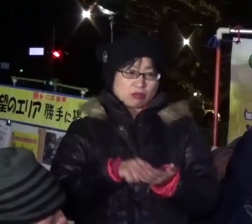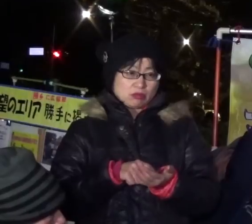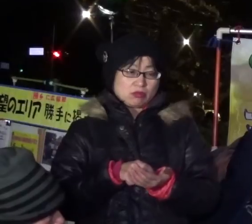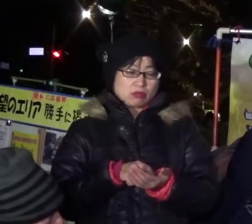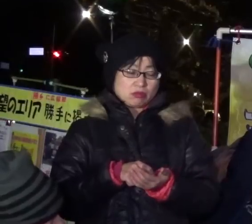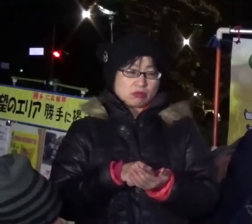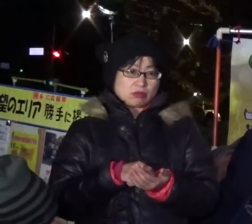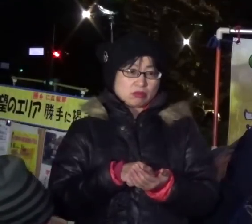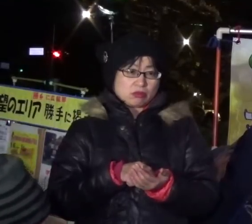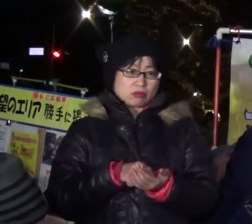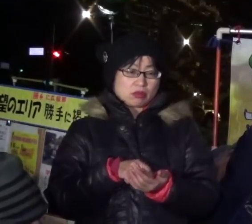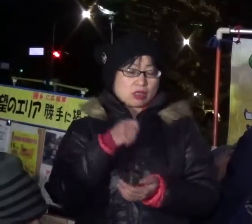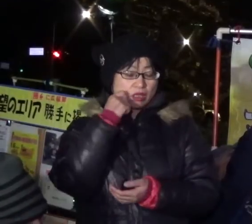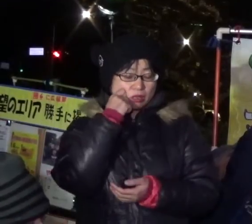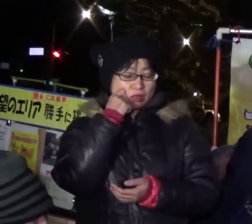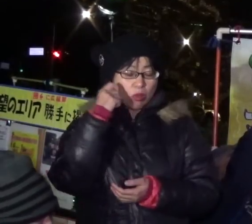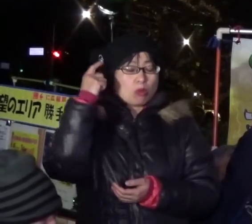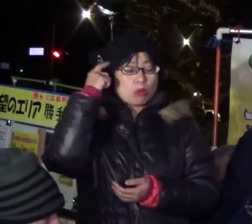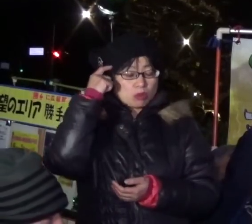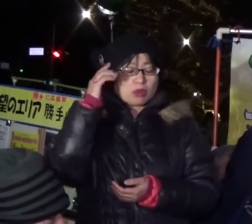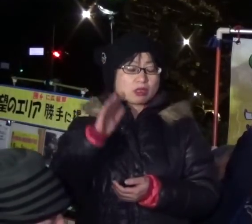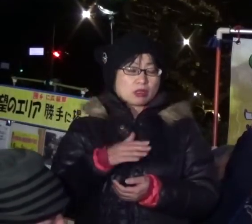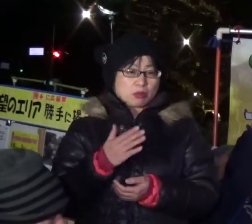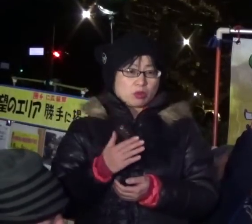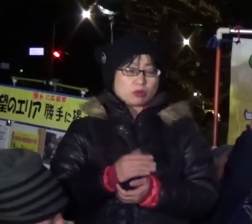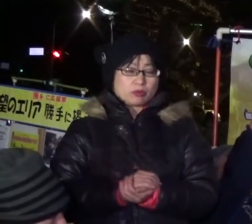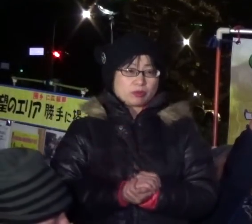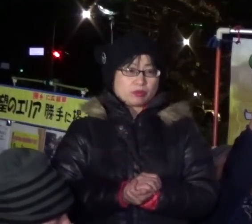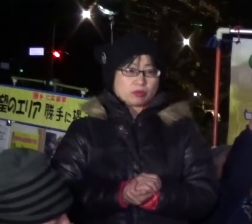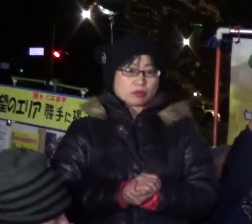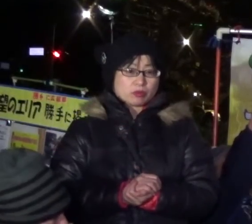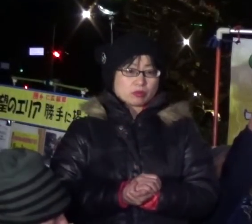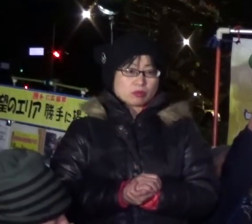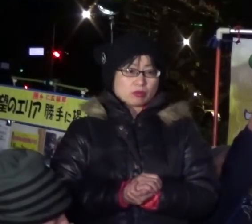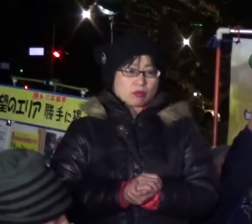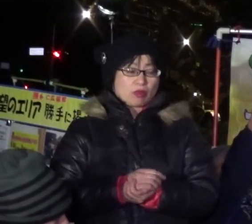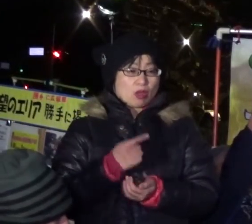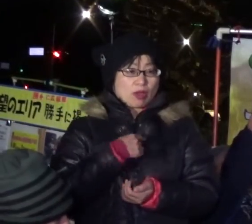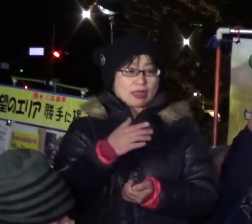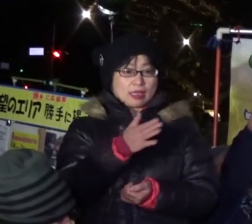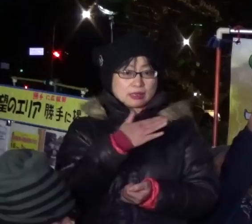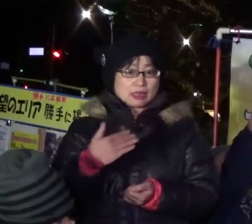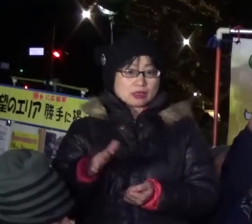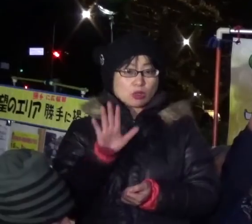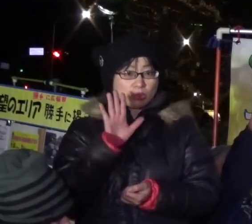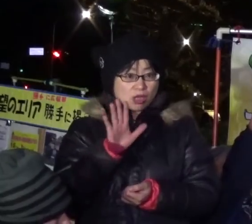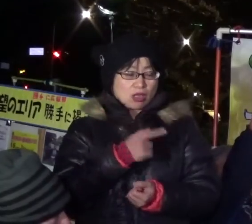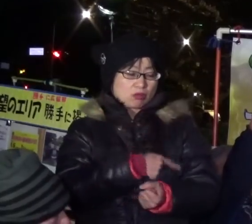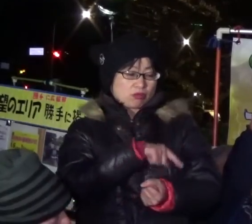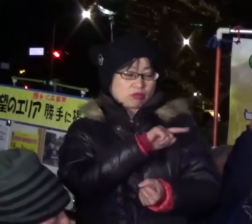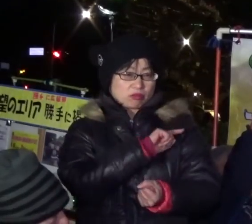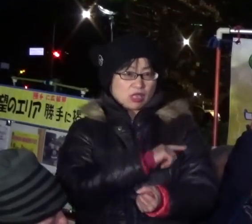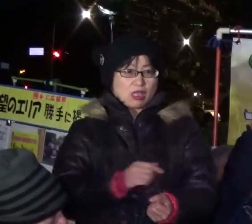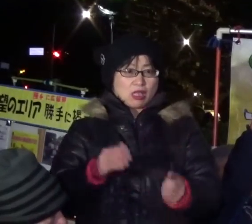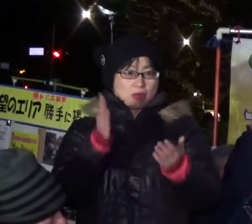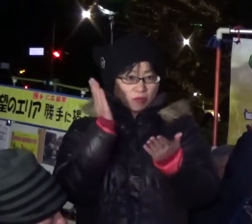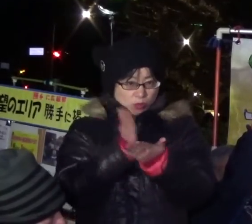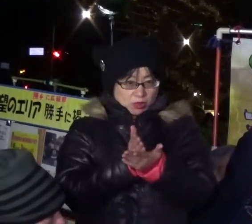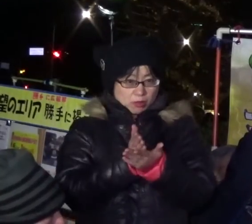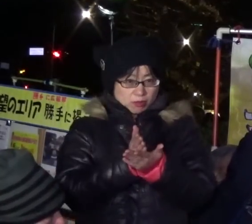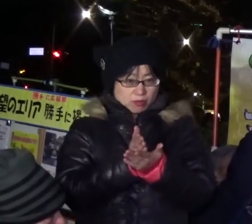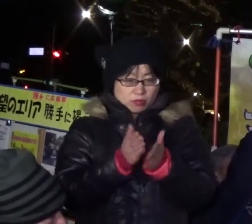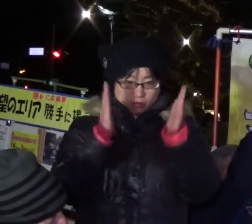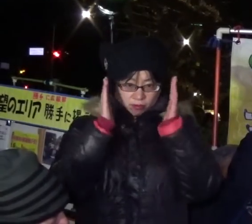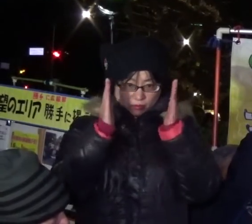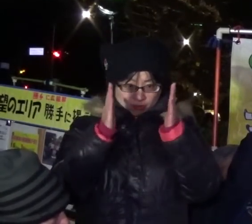か、できないだろうとは思いますが、それをですね、とにかく私たちの手で止めたんだということをしっかりやらなければ